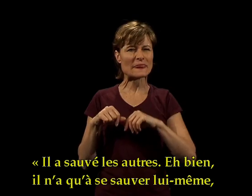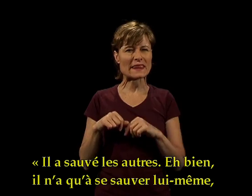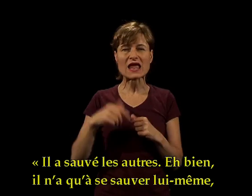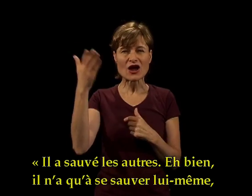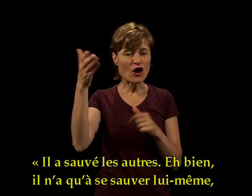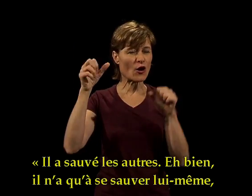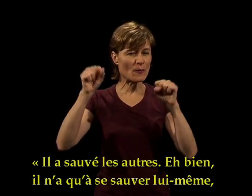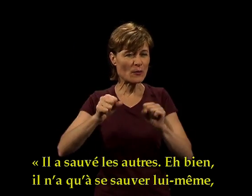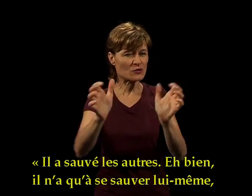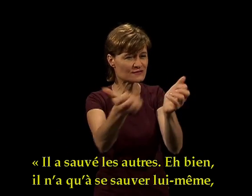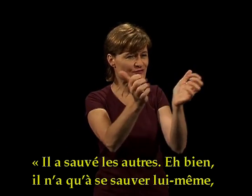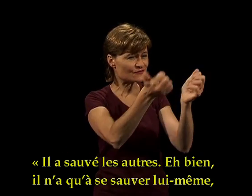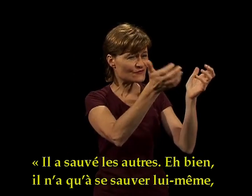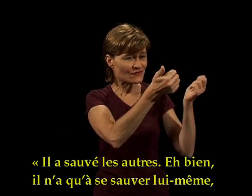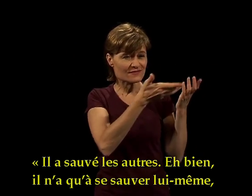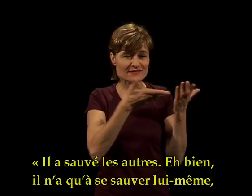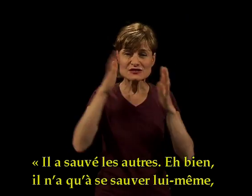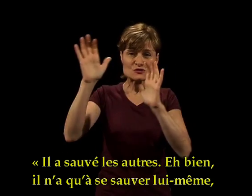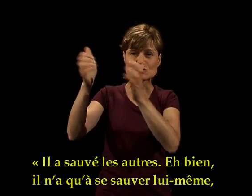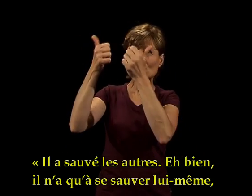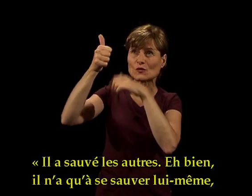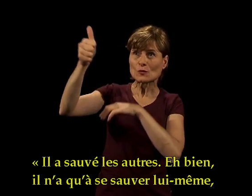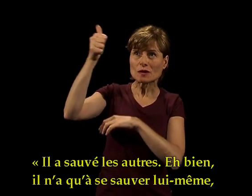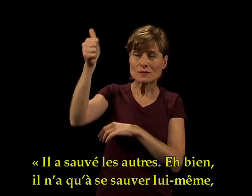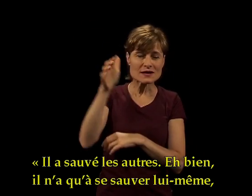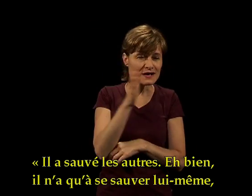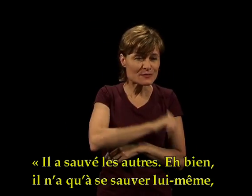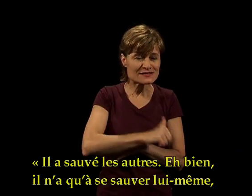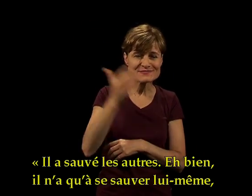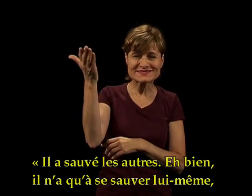les autres, eh bien il n'a qu'à se sauver lui-même. »